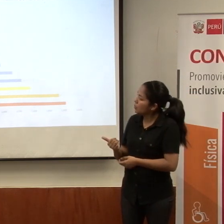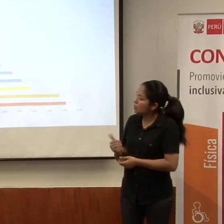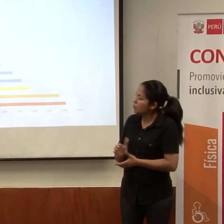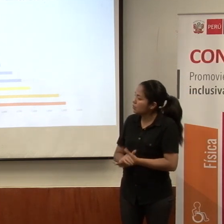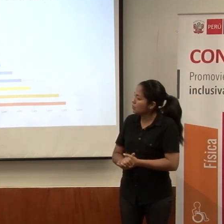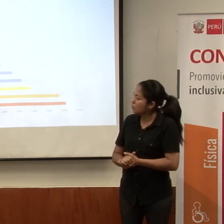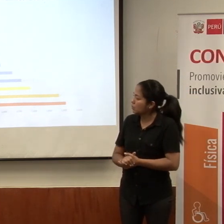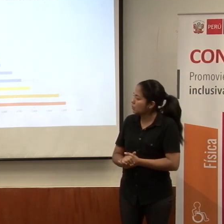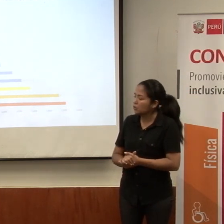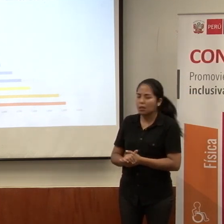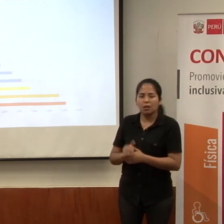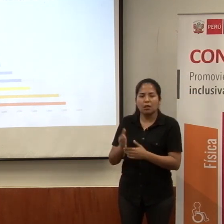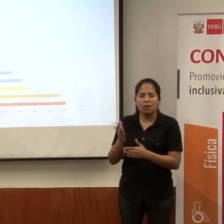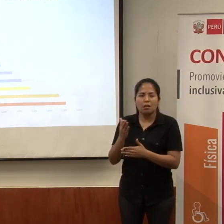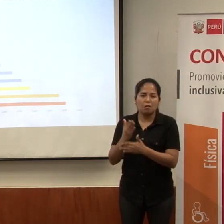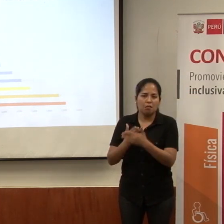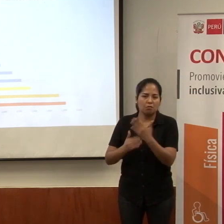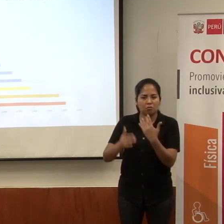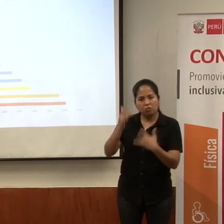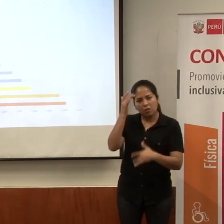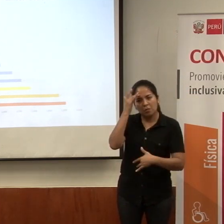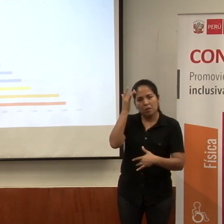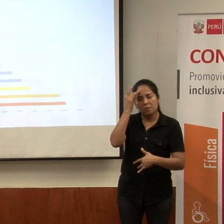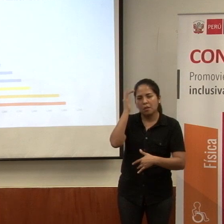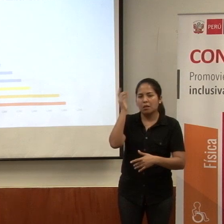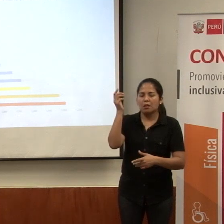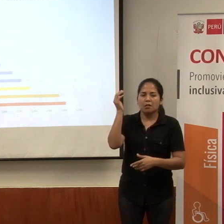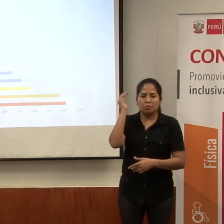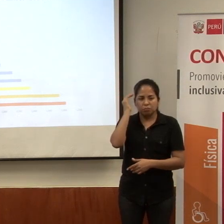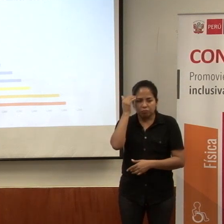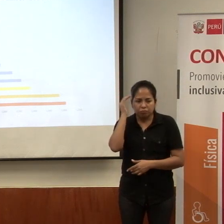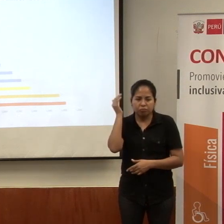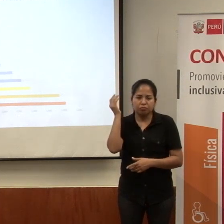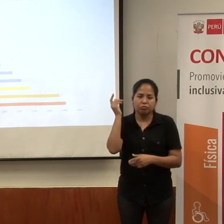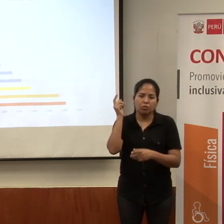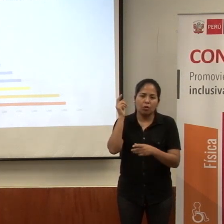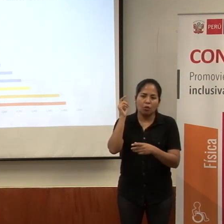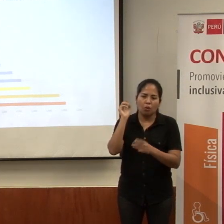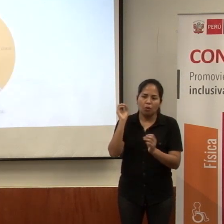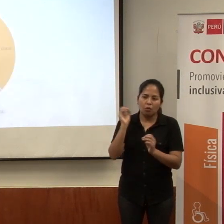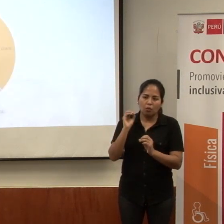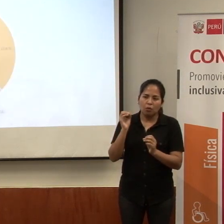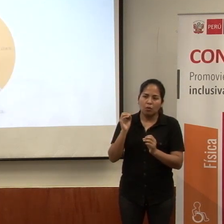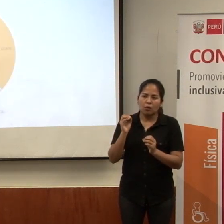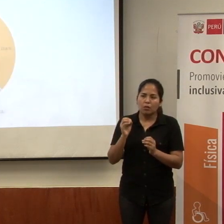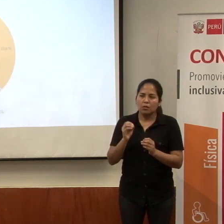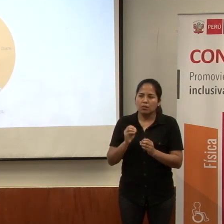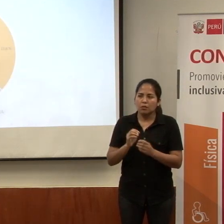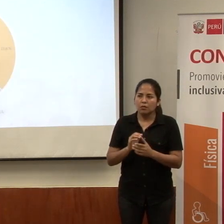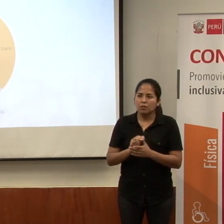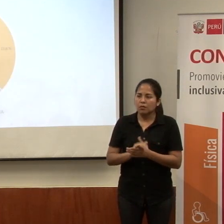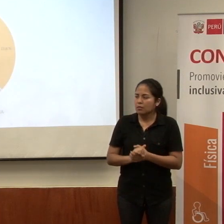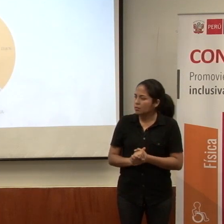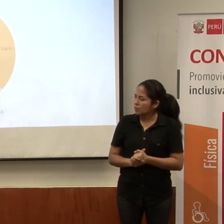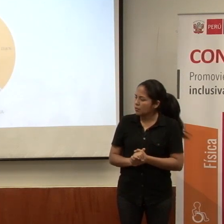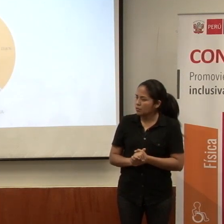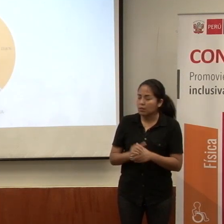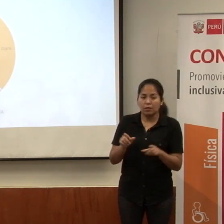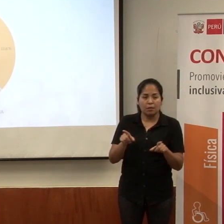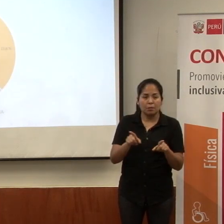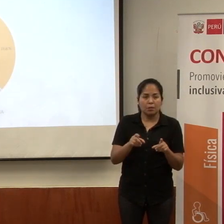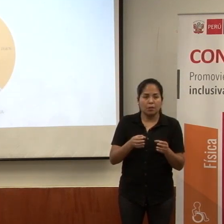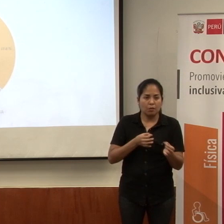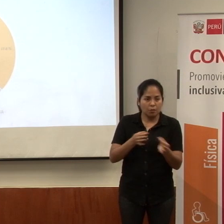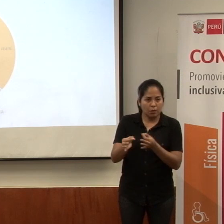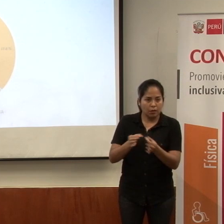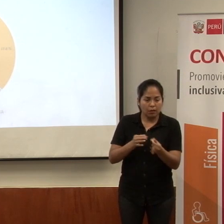ver con enfermedades mentales del comportamiento, enfermedades del sistema nervioso, pero quiero llamar la atención sobre el tema de los accidentes.